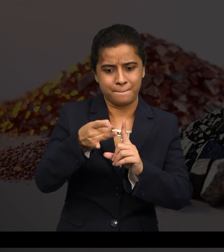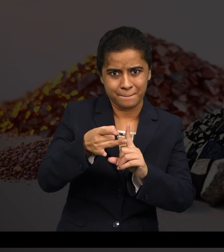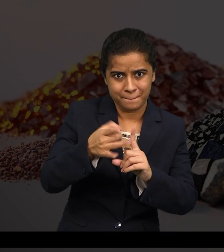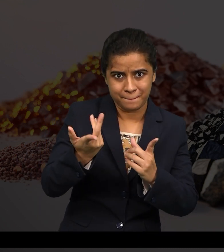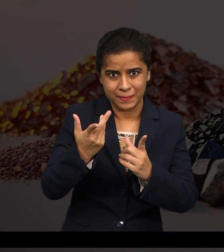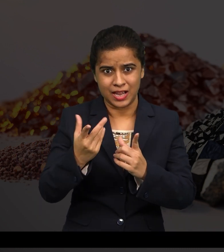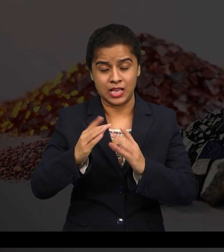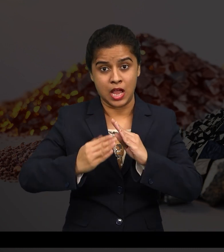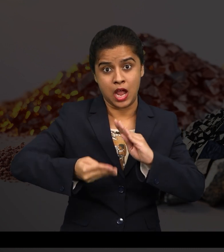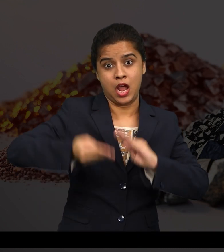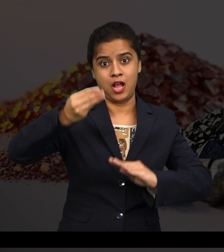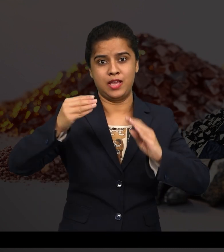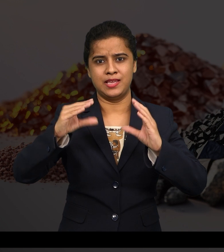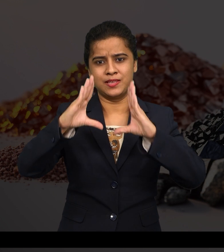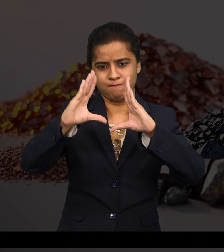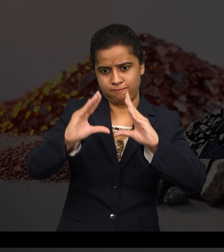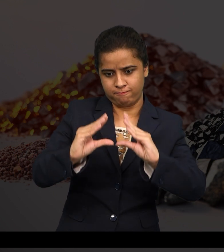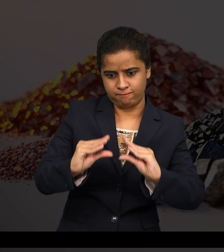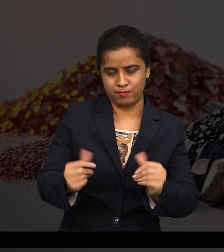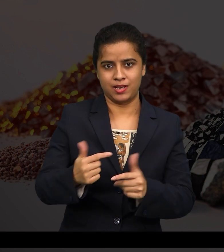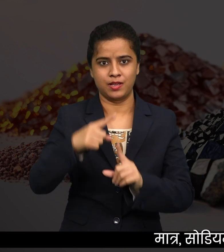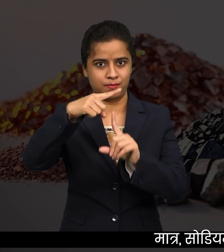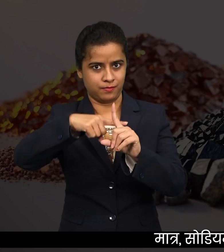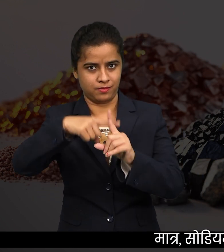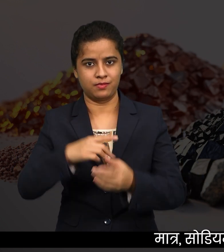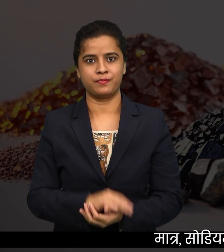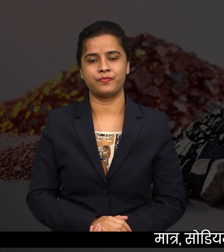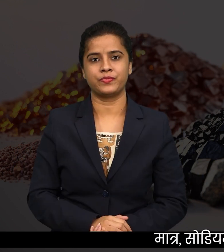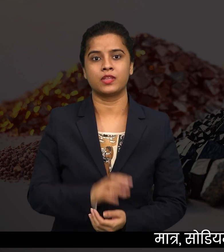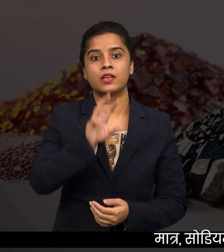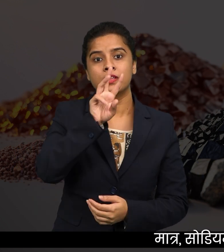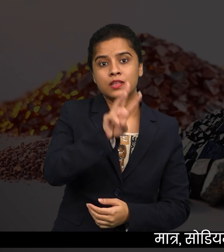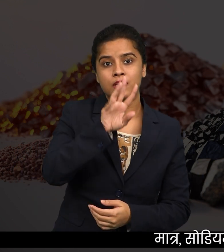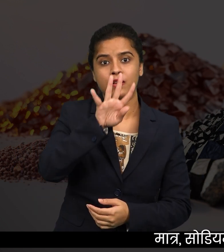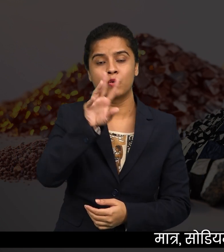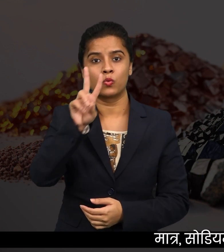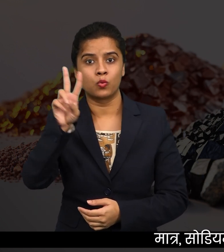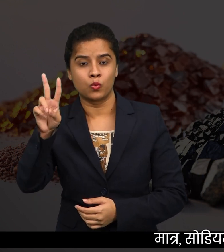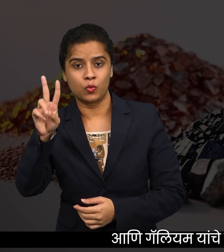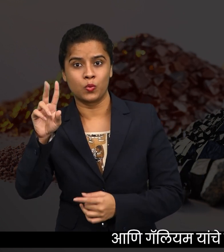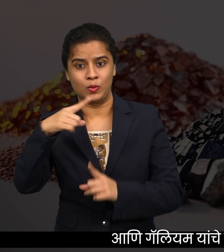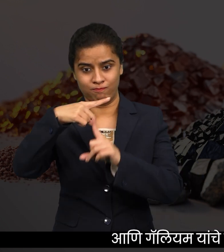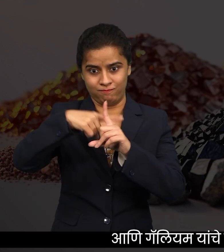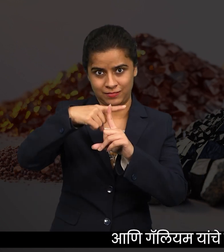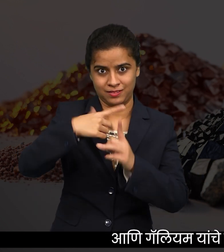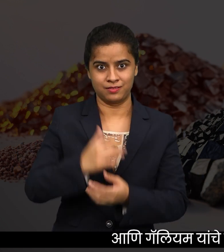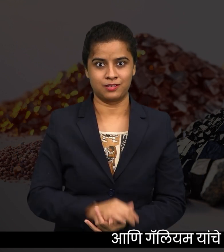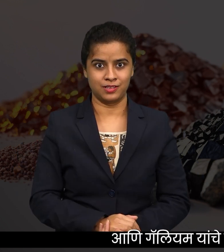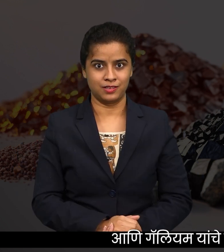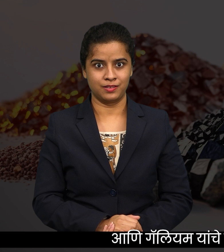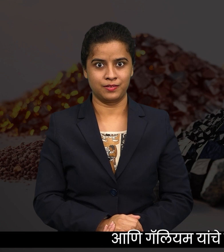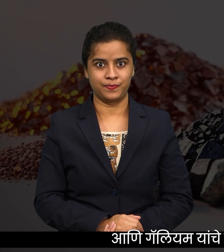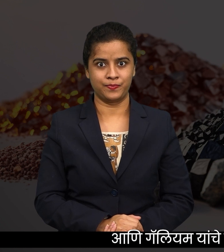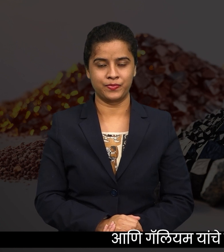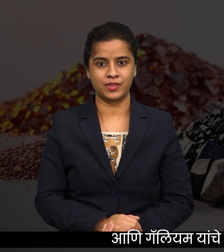जास्त 3422 अंश सेल्सिअस आहे. मात्र सोडियम, पोटॅशियम, पारद, मर्क्युरी आणि गॅलियम यांचे